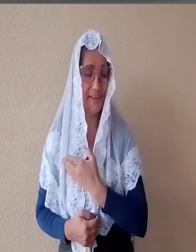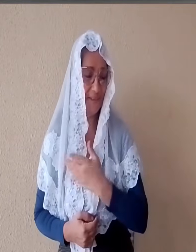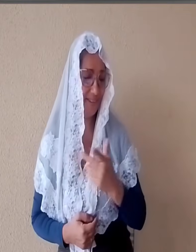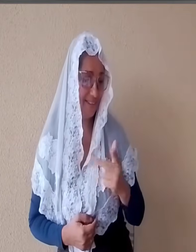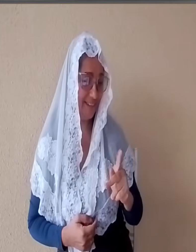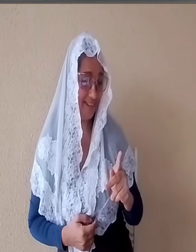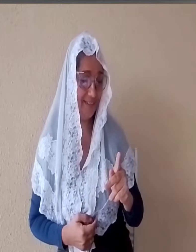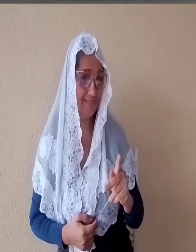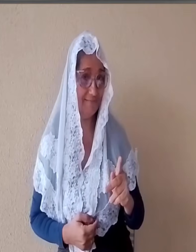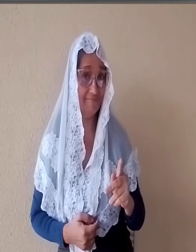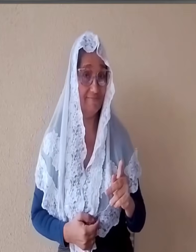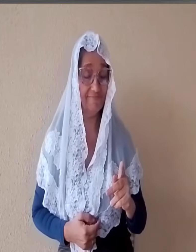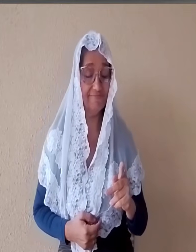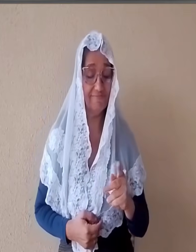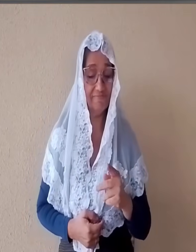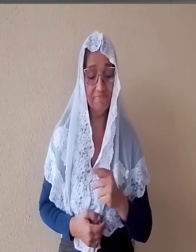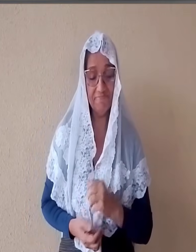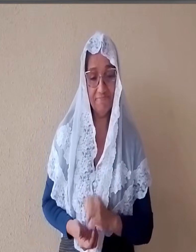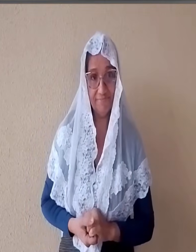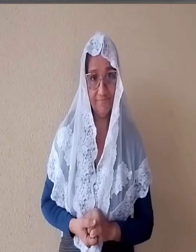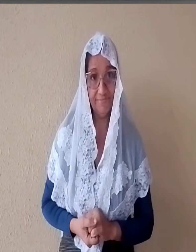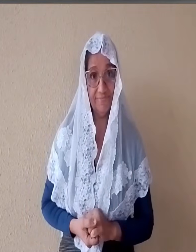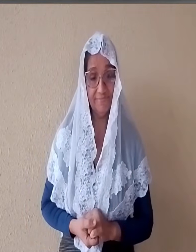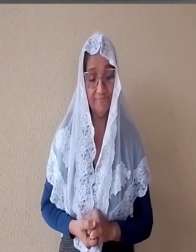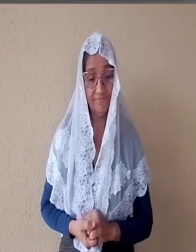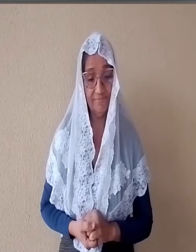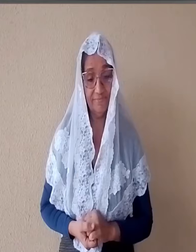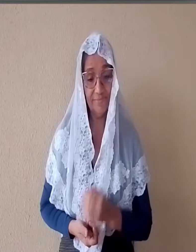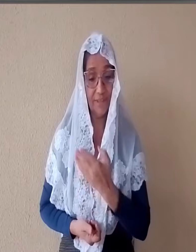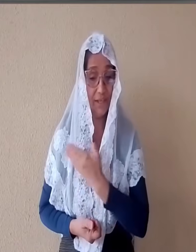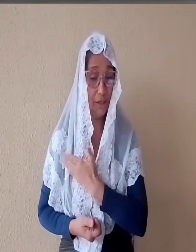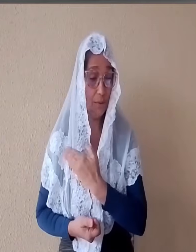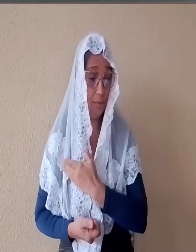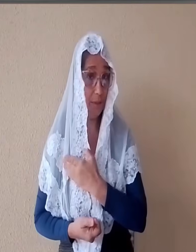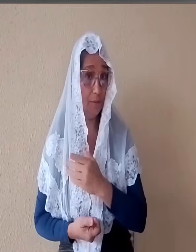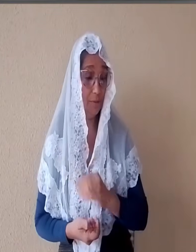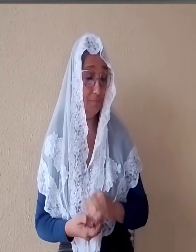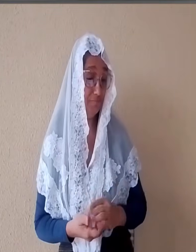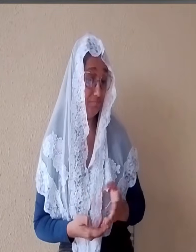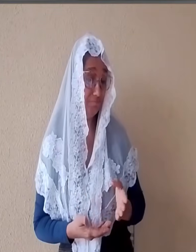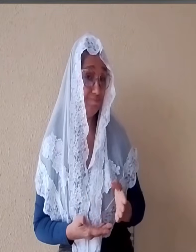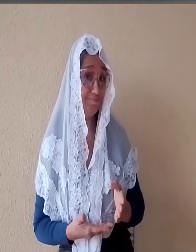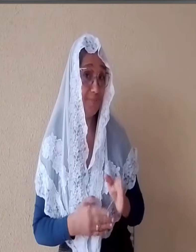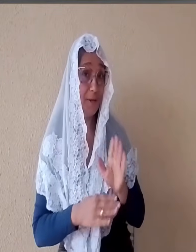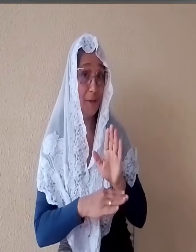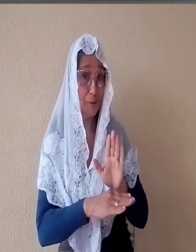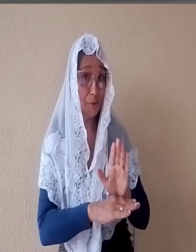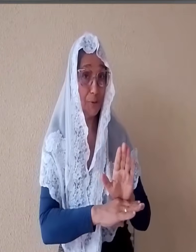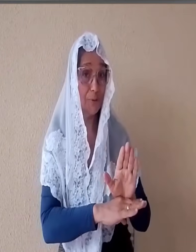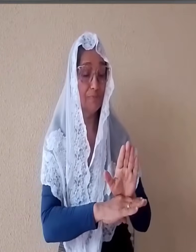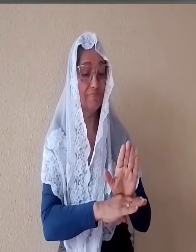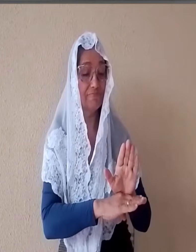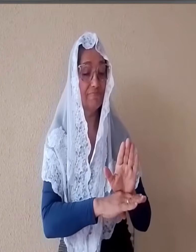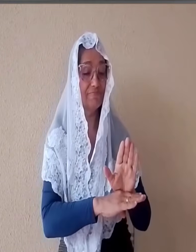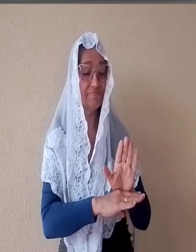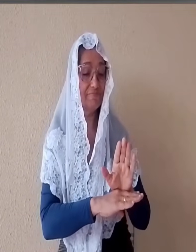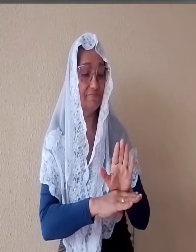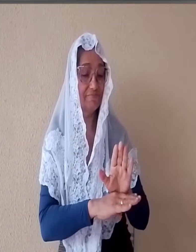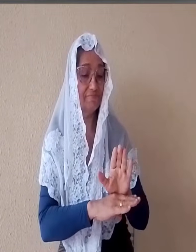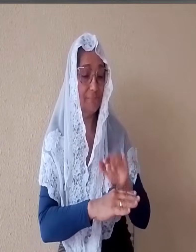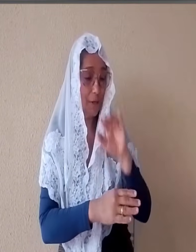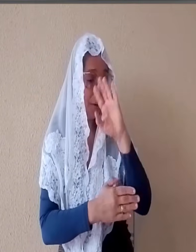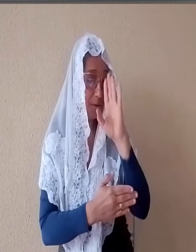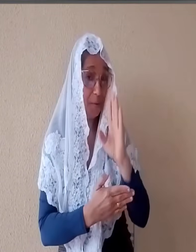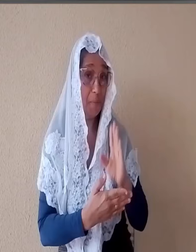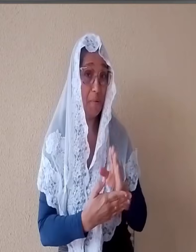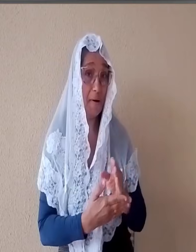vai honrar você. Bendito é o nome. Deram todo aquele povo para os Gibeonitas matar. Bendito é o nome do Senhor. E lá